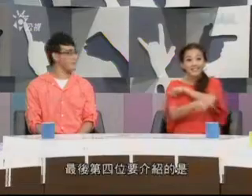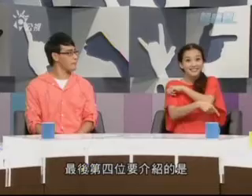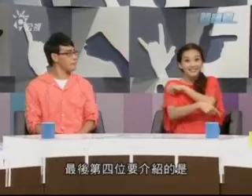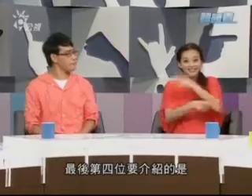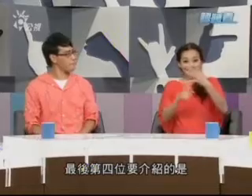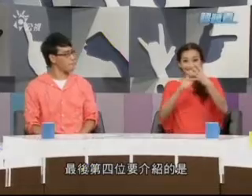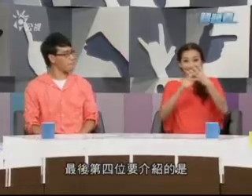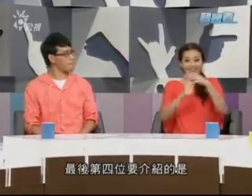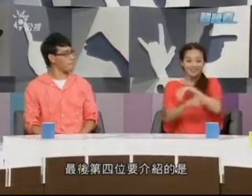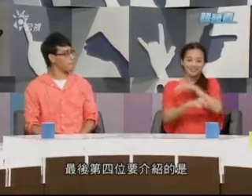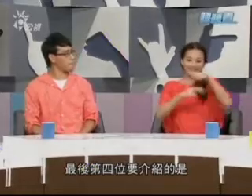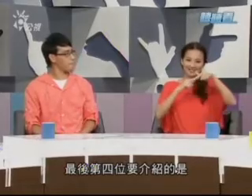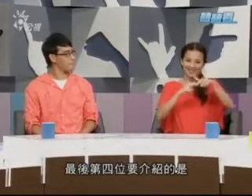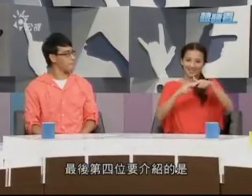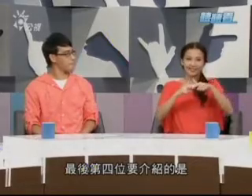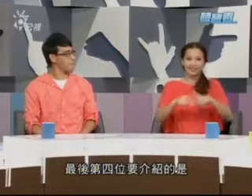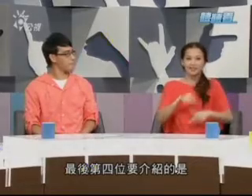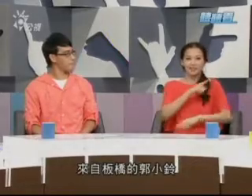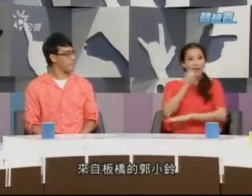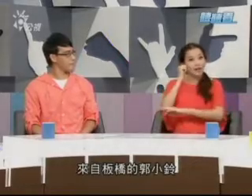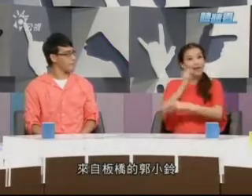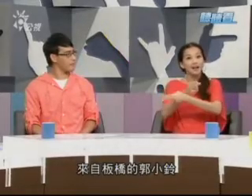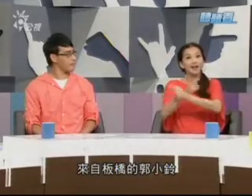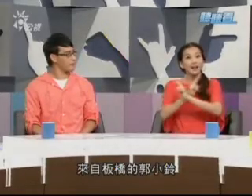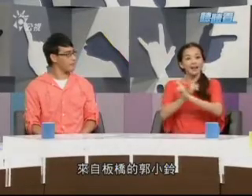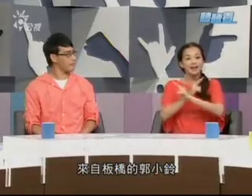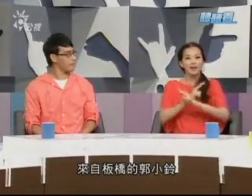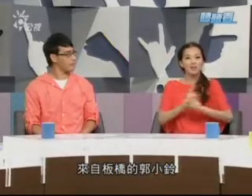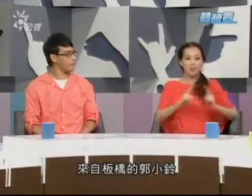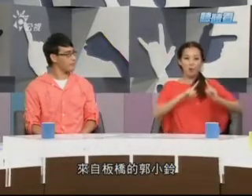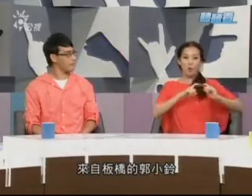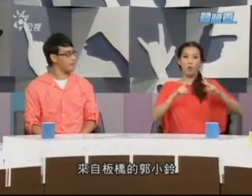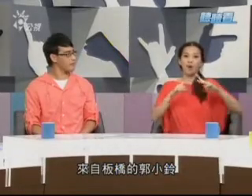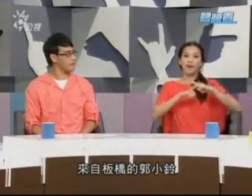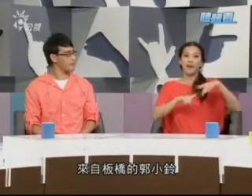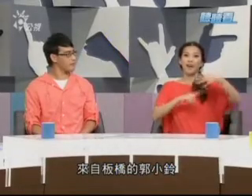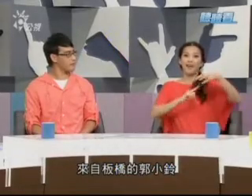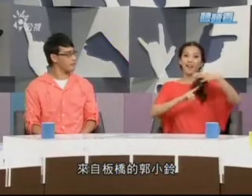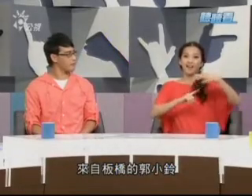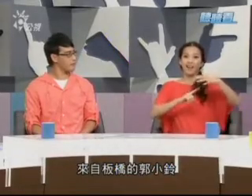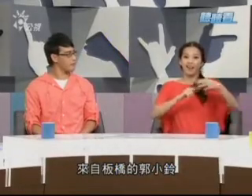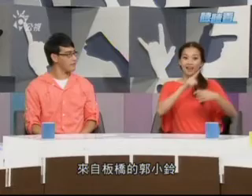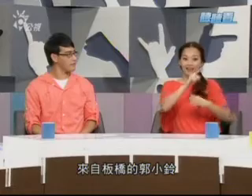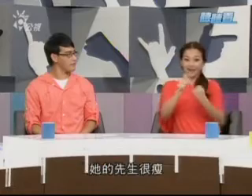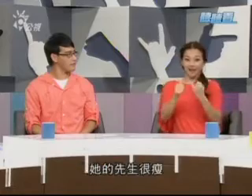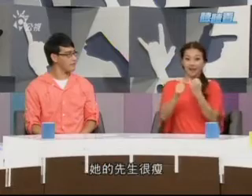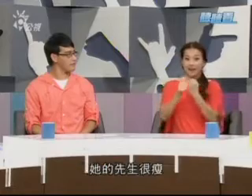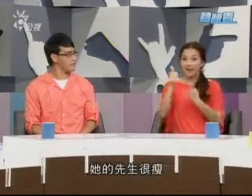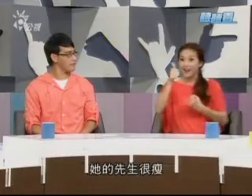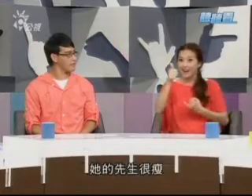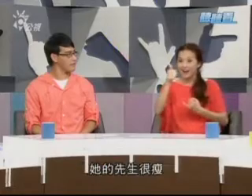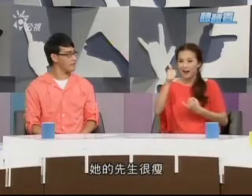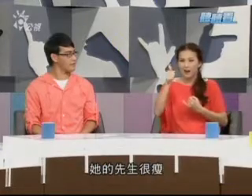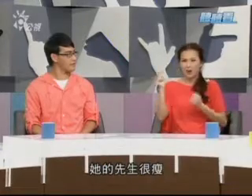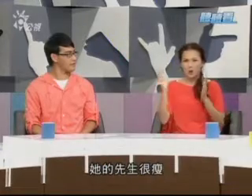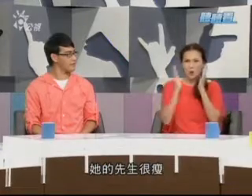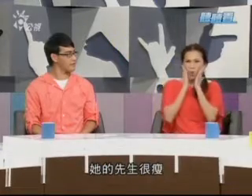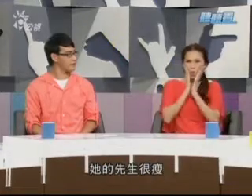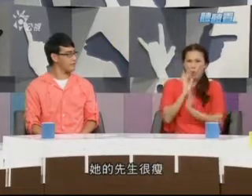最后第四位要介绍的是来自板桥的郭小林，他的先生很瘦哦，